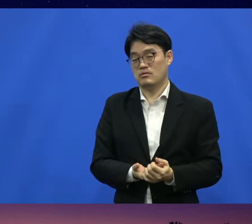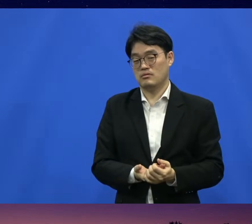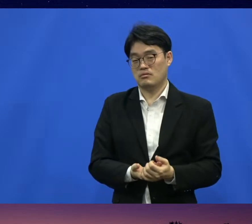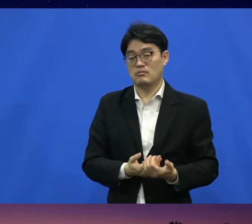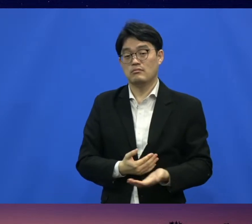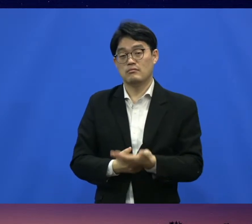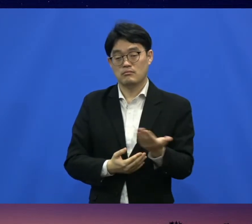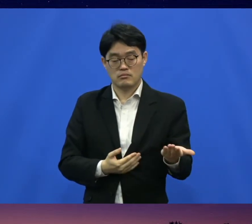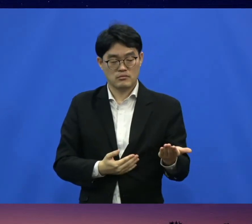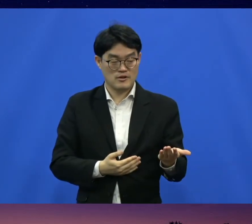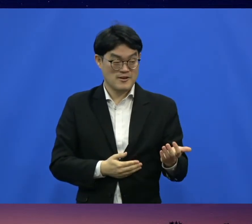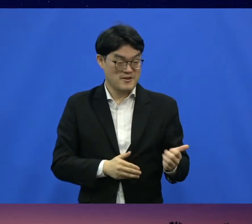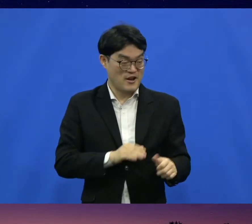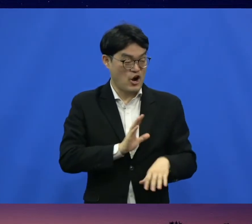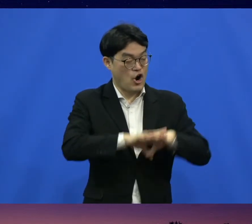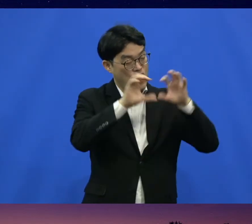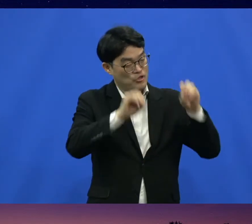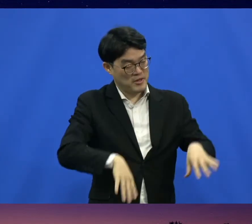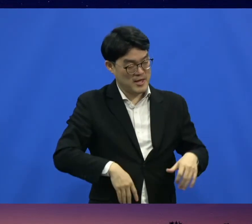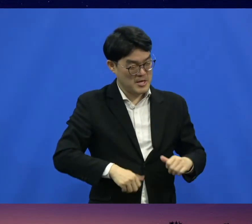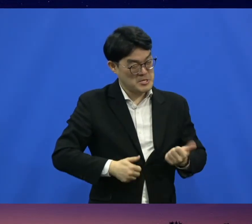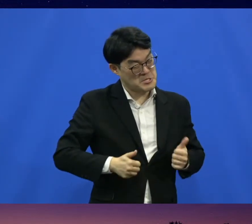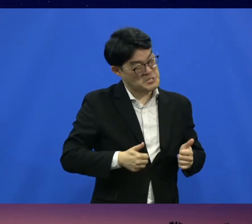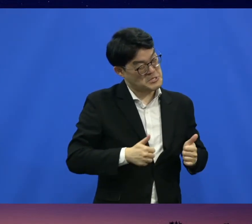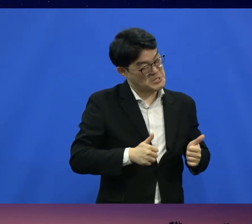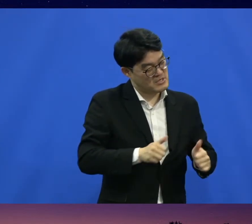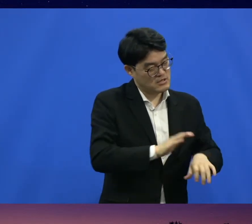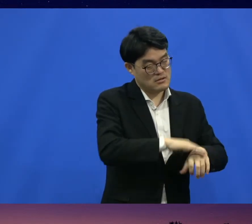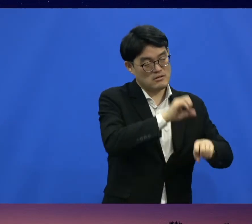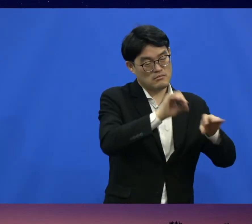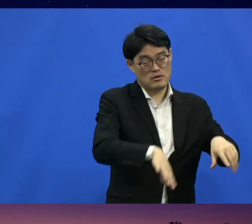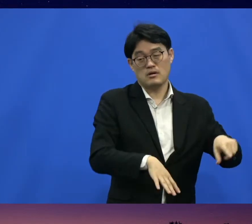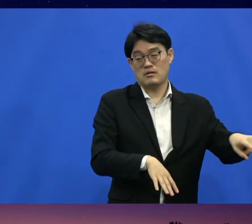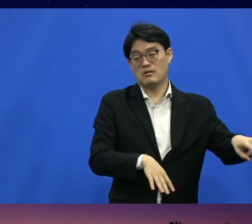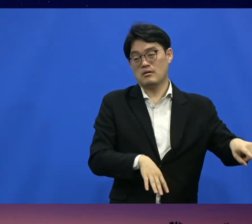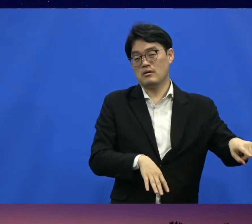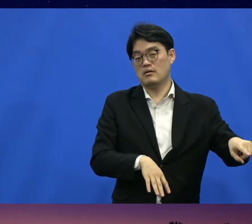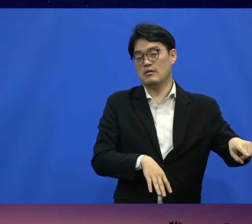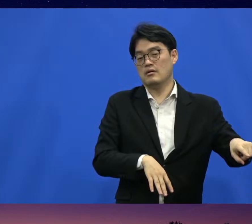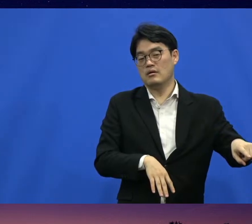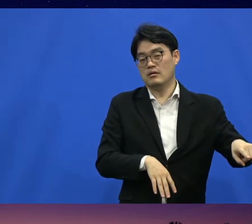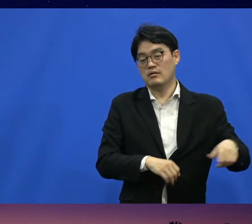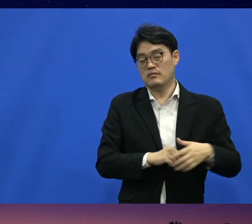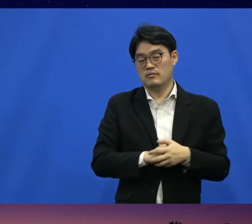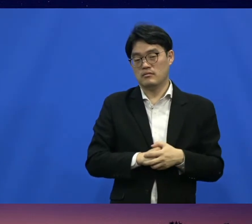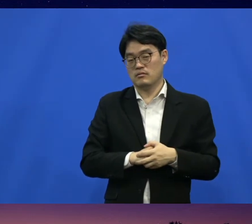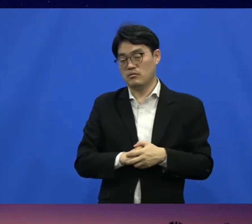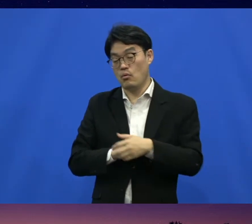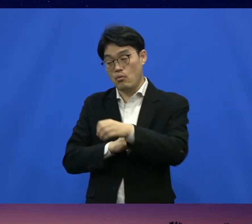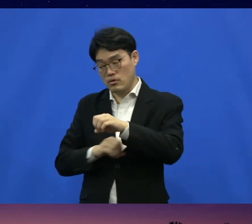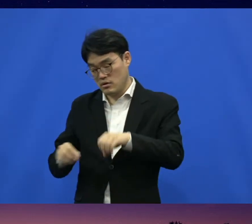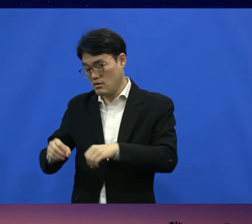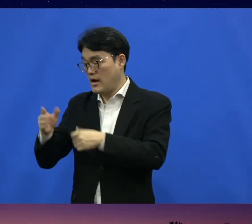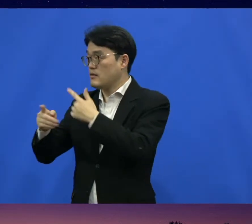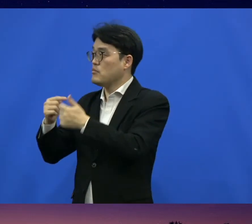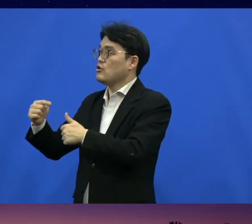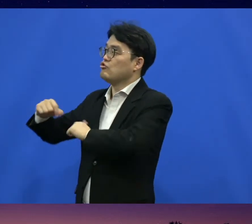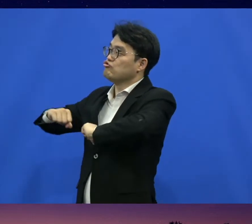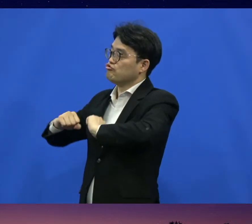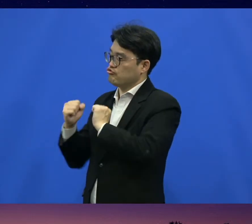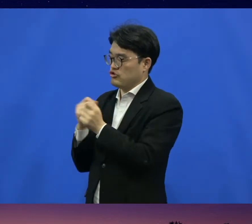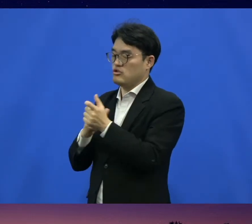것입니다. 그래서 하나님에게 나아가려면 우리 마음대로 해서는 안 돼. 우리가 만나고 싶다고 만날 수 있는 분이 아니에요. 왜?